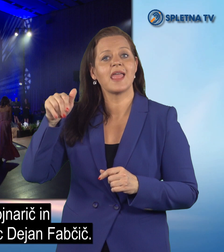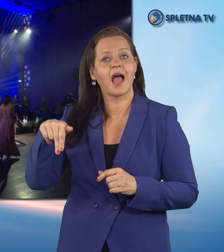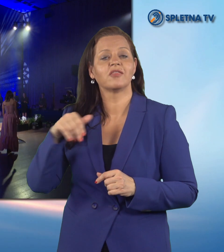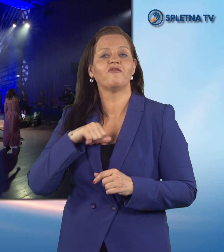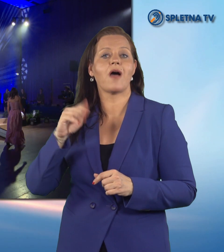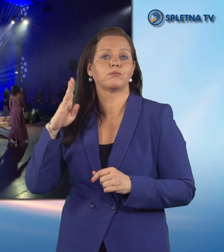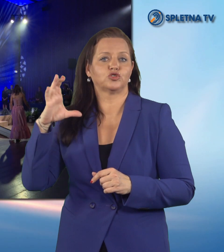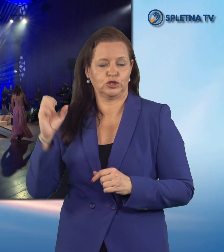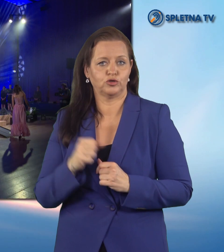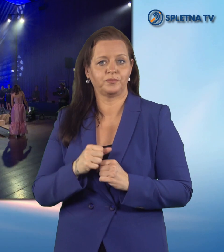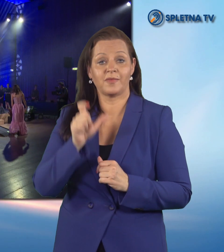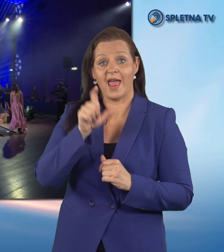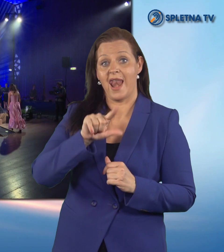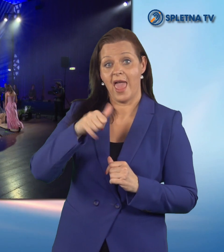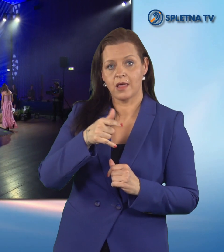Fabčič.